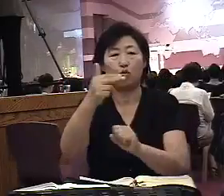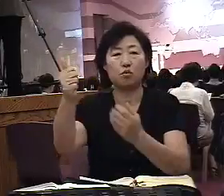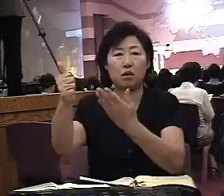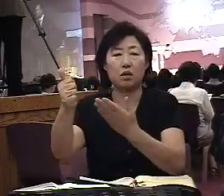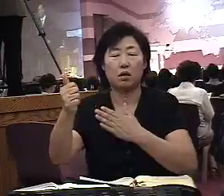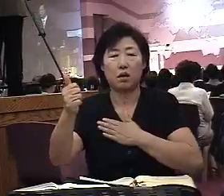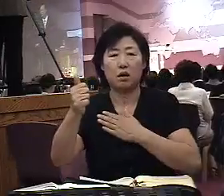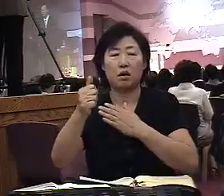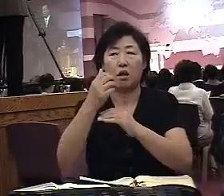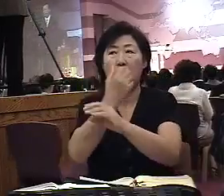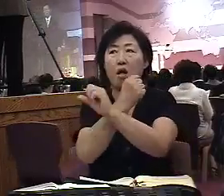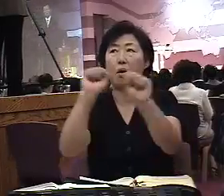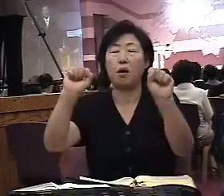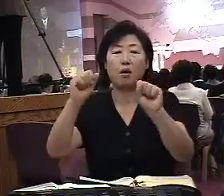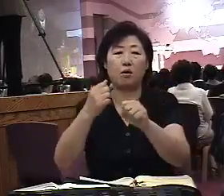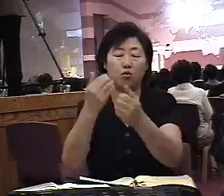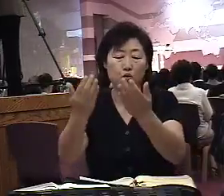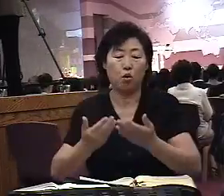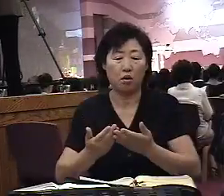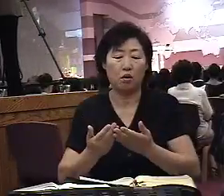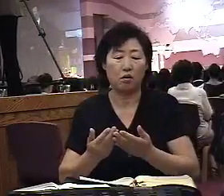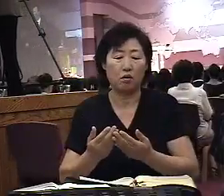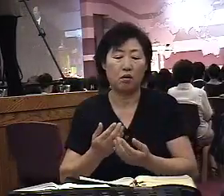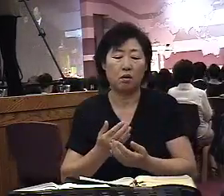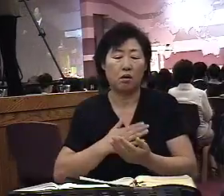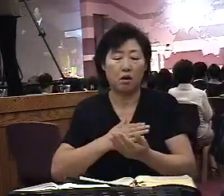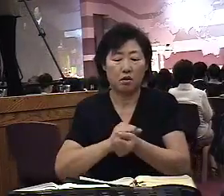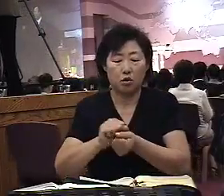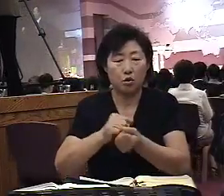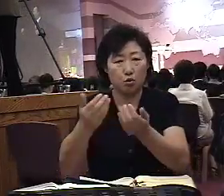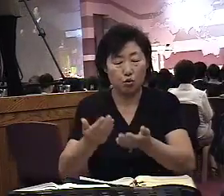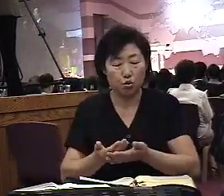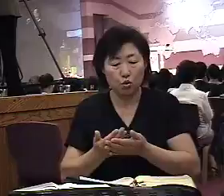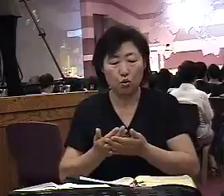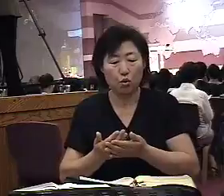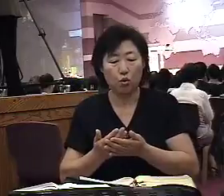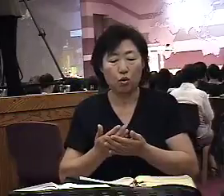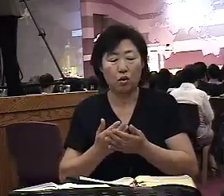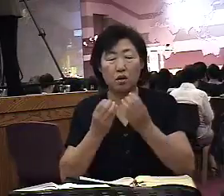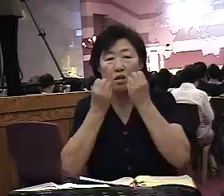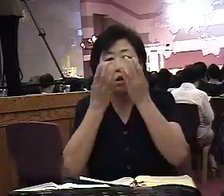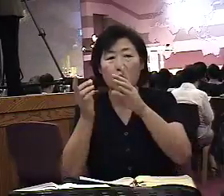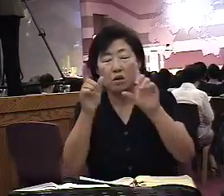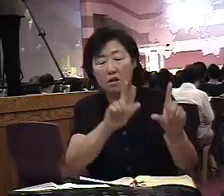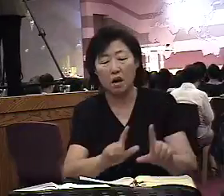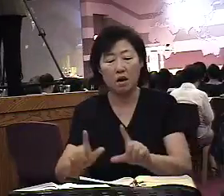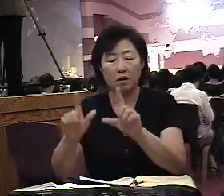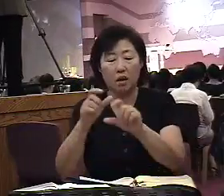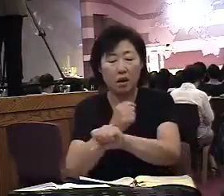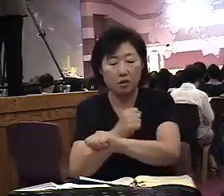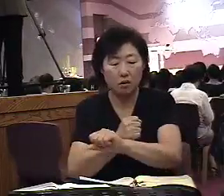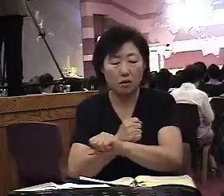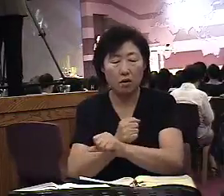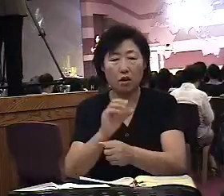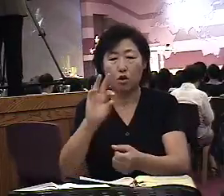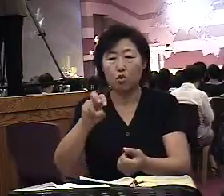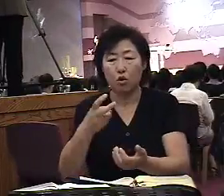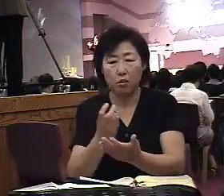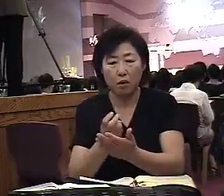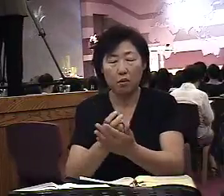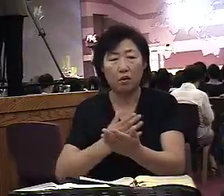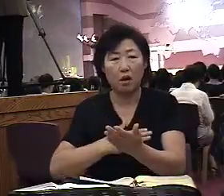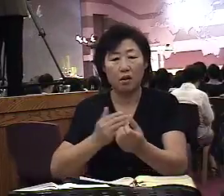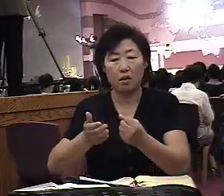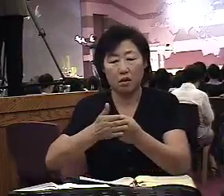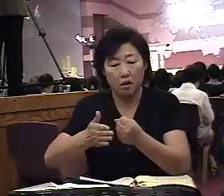나를 해방하시고 주님께서 나를 씻어주시고 주님께서 나로 하여금 새로운 삶을 살게 하셨구나. 율법이 나로